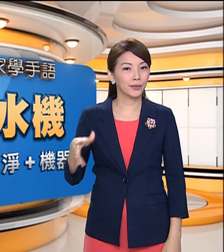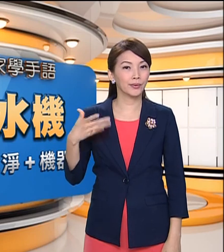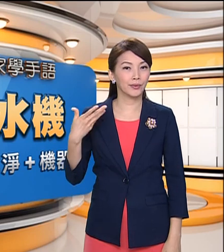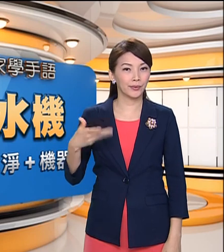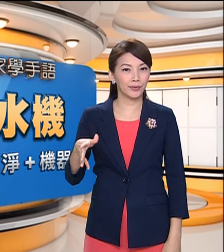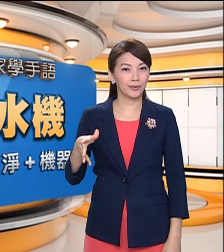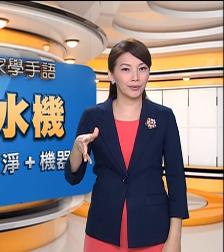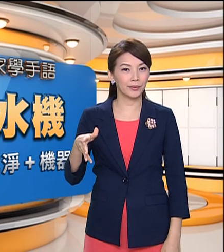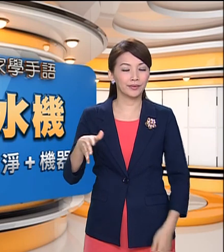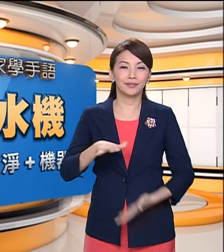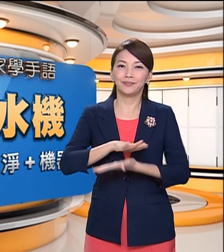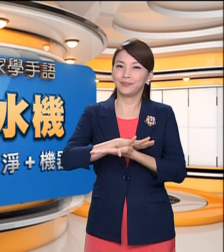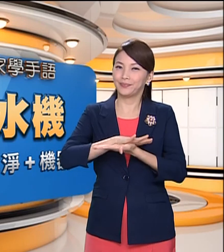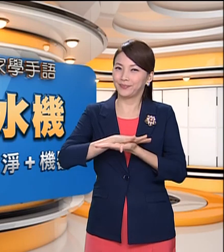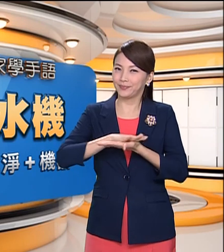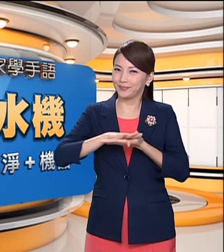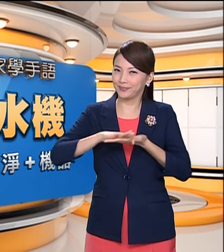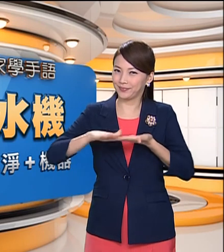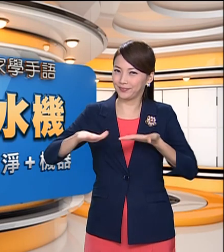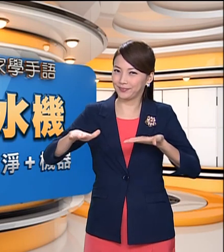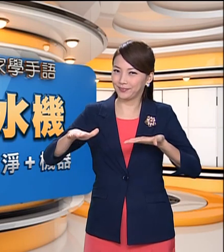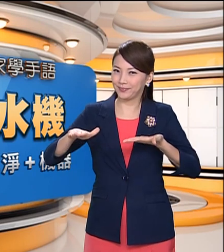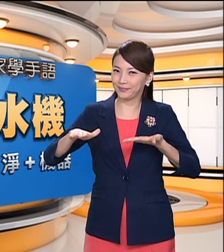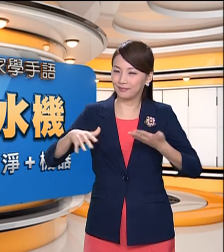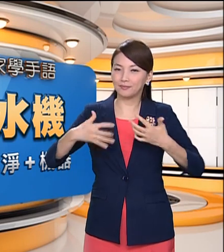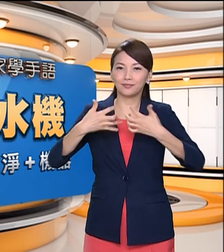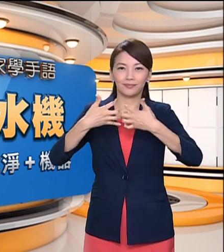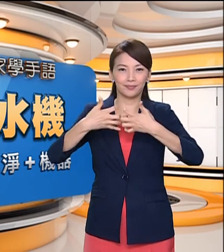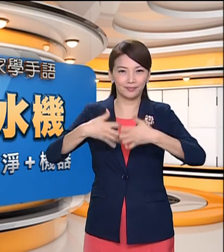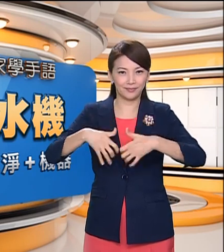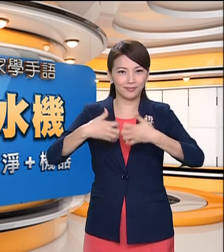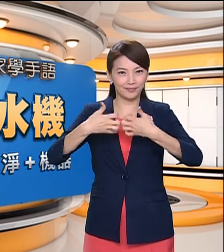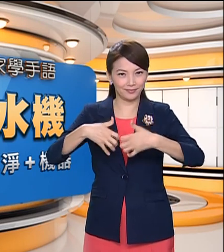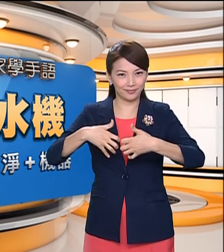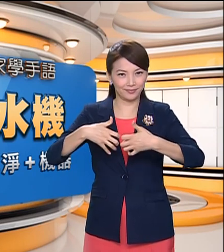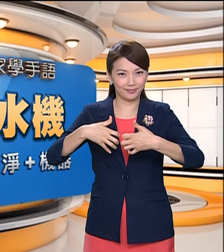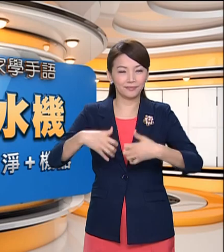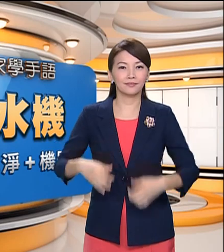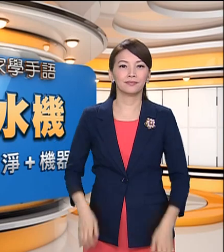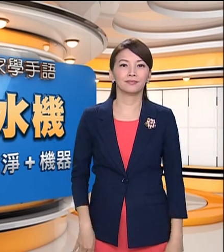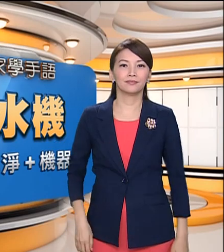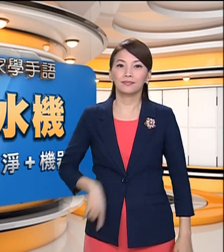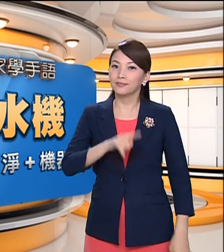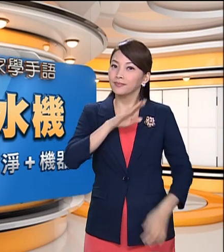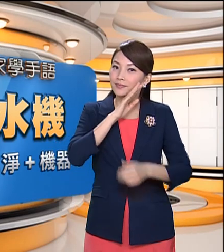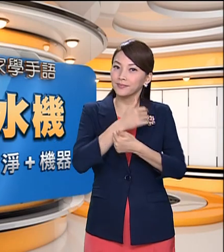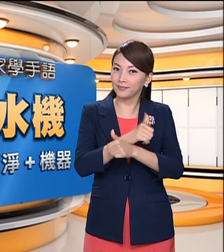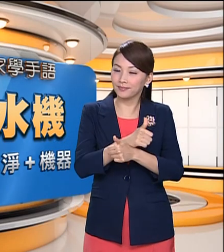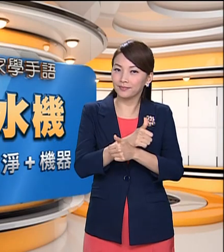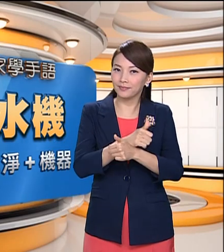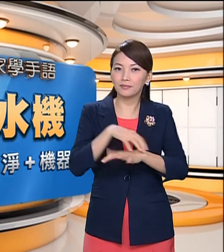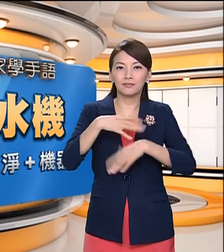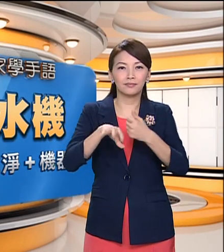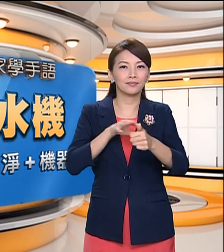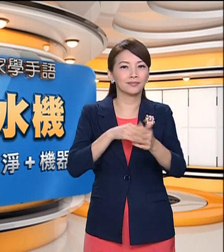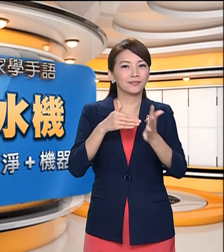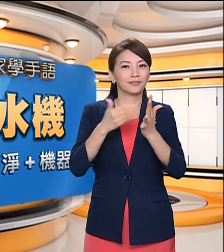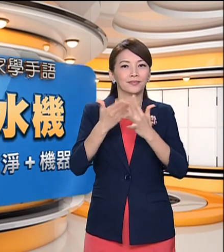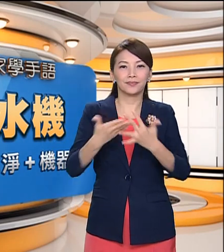水，干净，机器，表示净水机，提供您做一个参考。学完